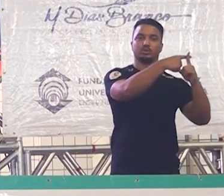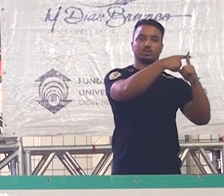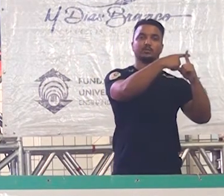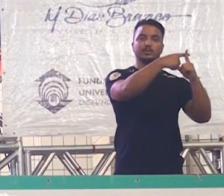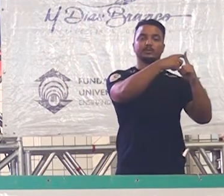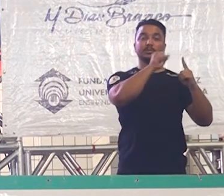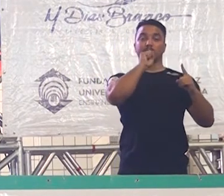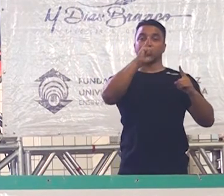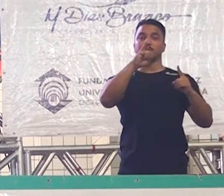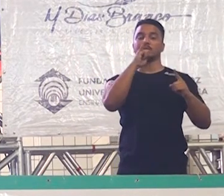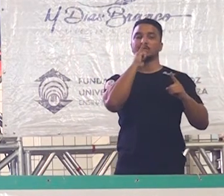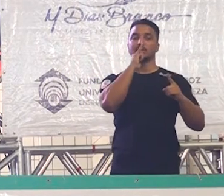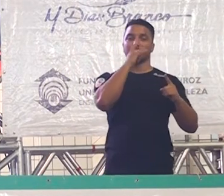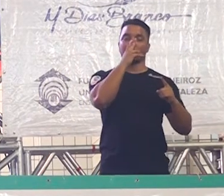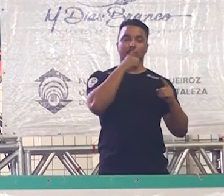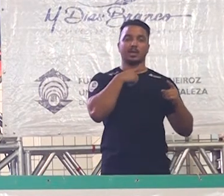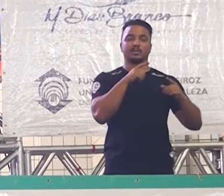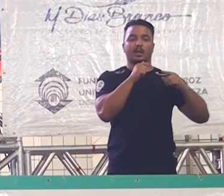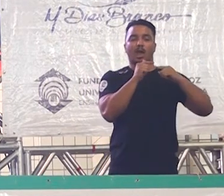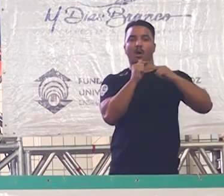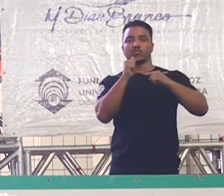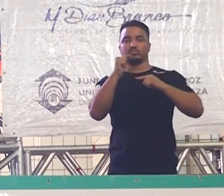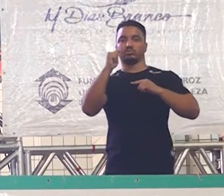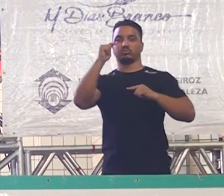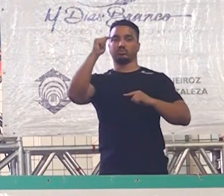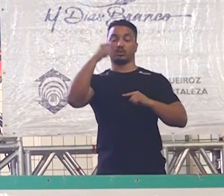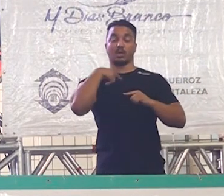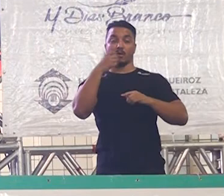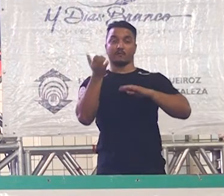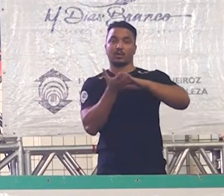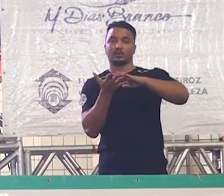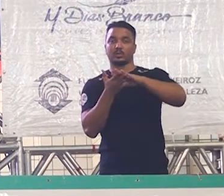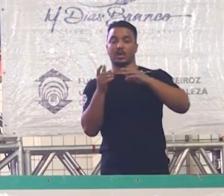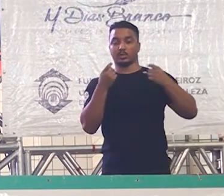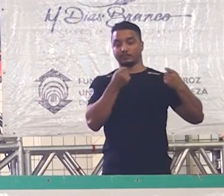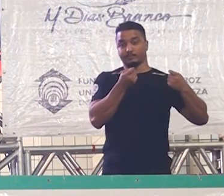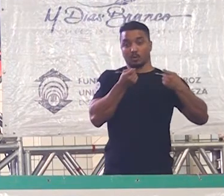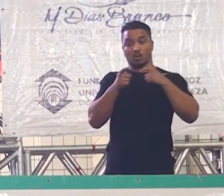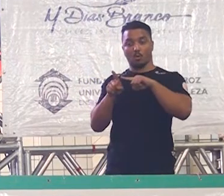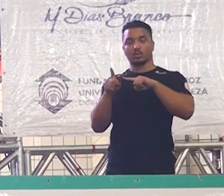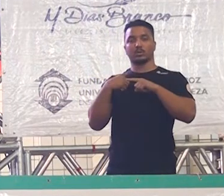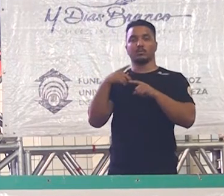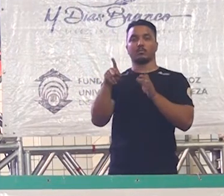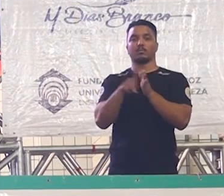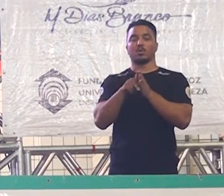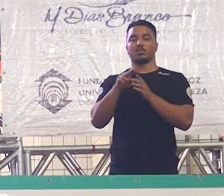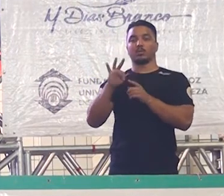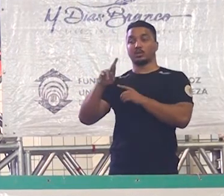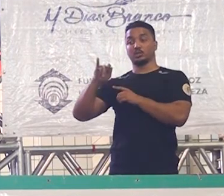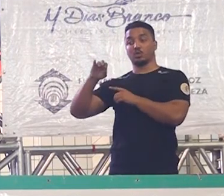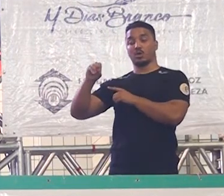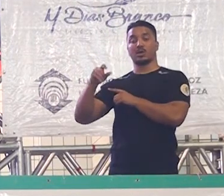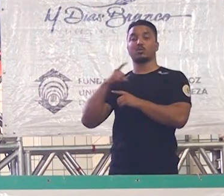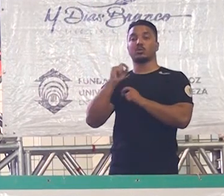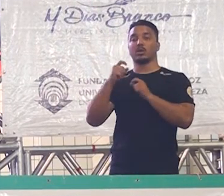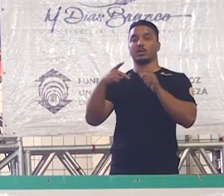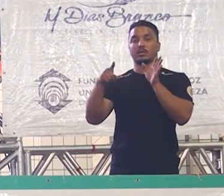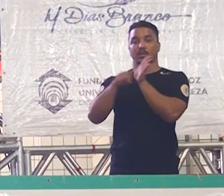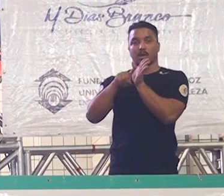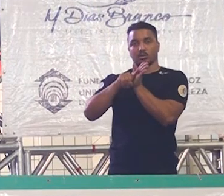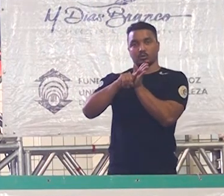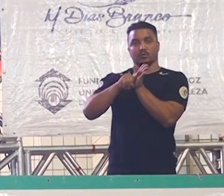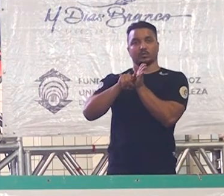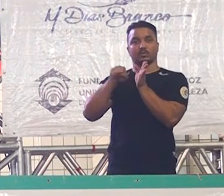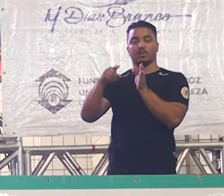positiva. Se ele estiver aumentando essa velocidade contra a trajetória, lembra que contra a trajetória minha